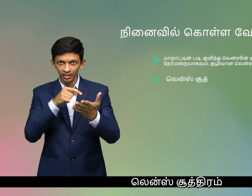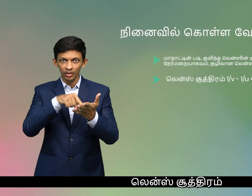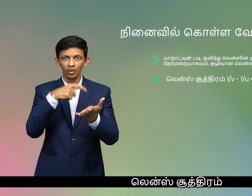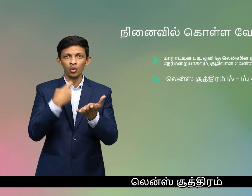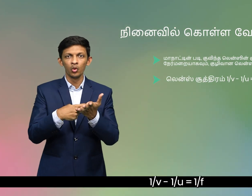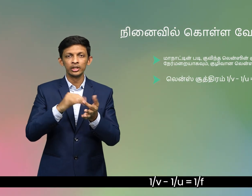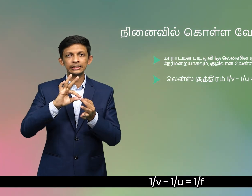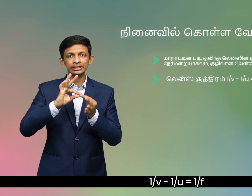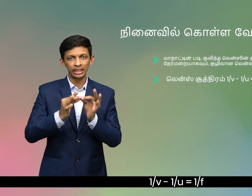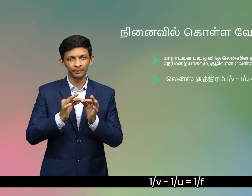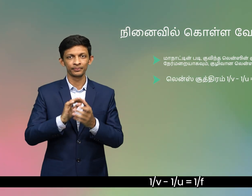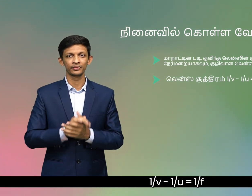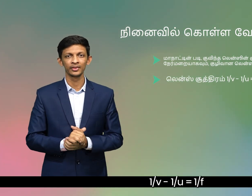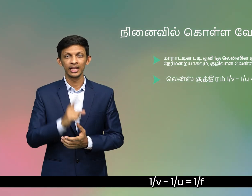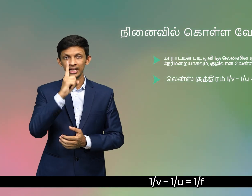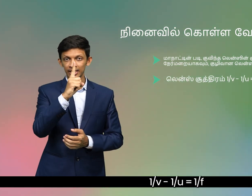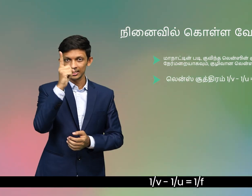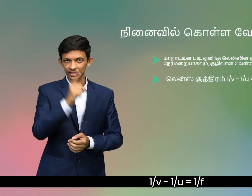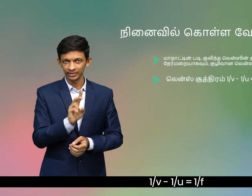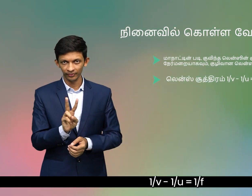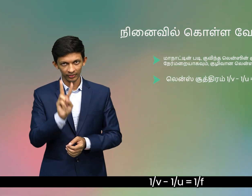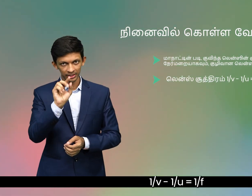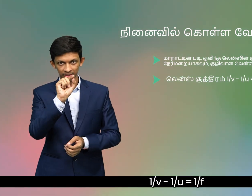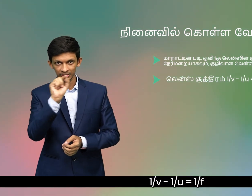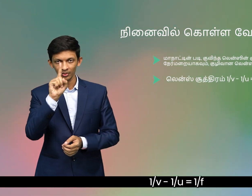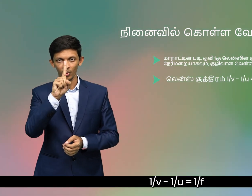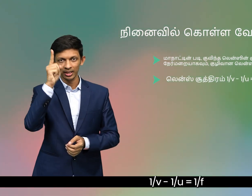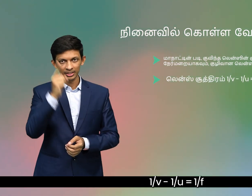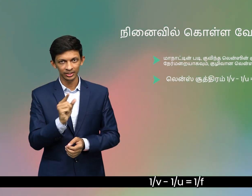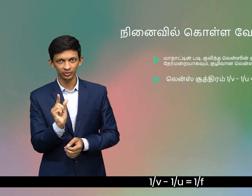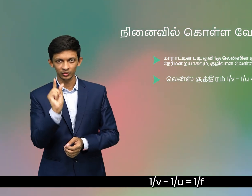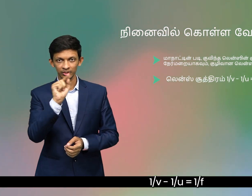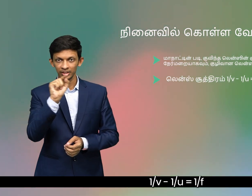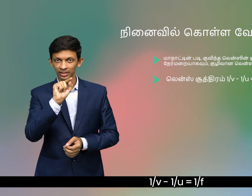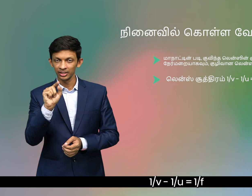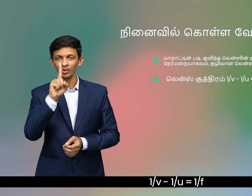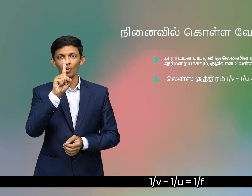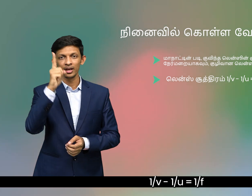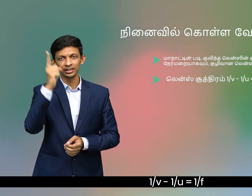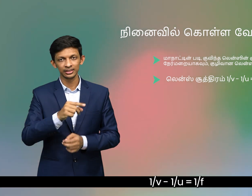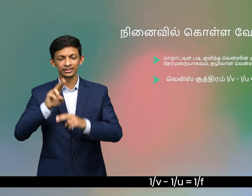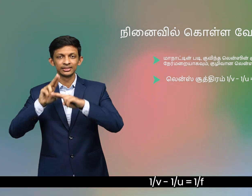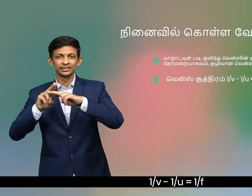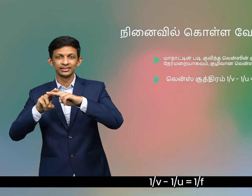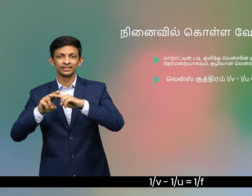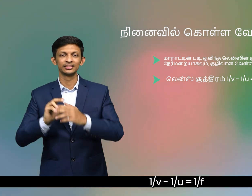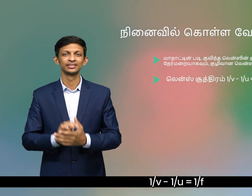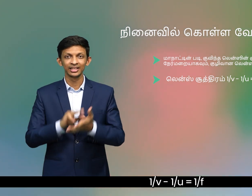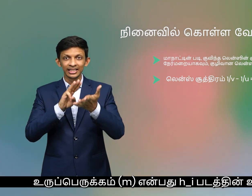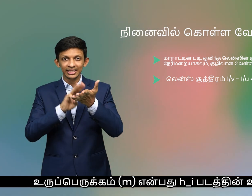வில்லை சூத்திரம் 1 கீழ் v கழித்தல் 1 கீழ் u ஈடு 1 கீழ்